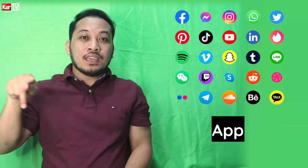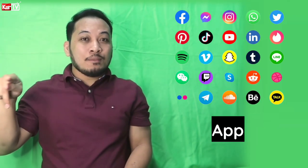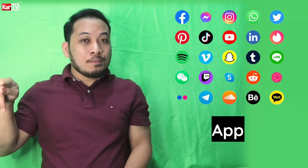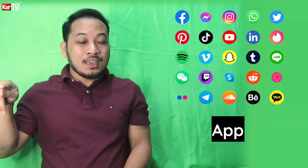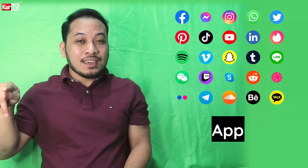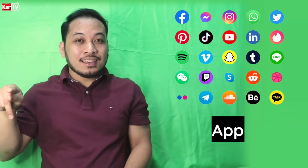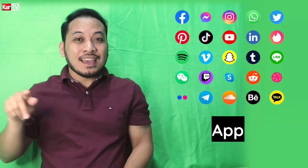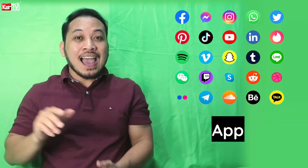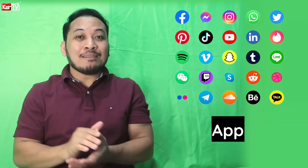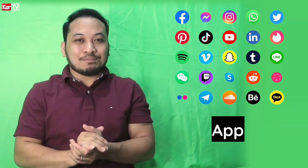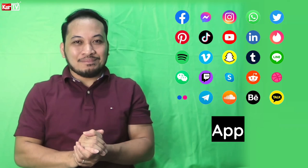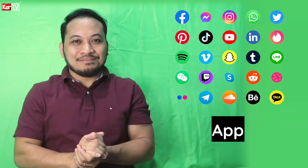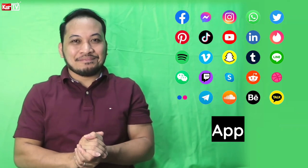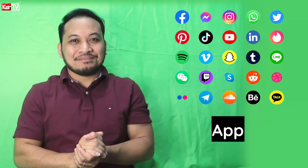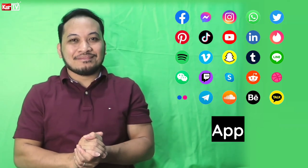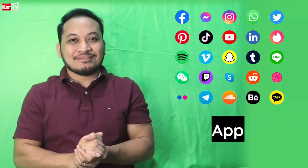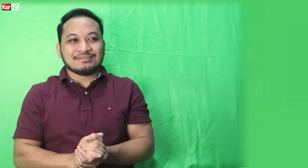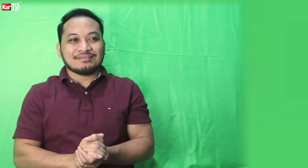A-P-P. App.